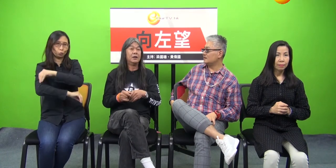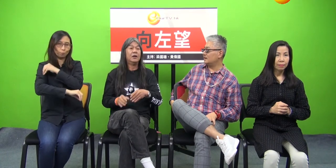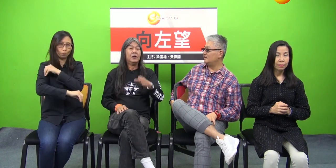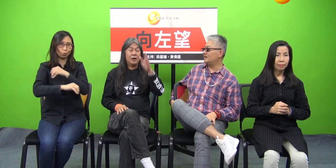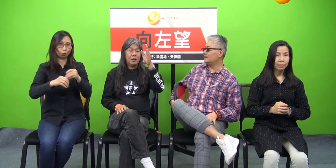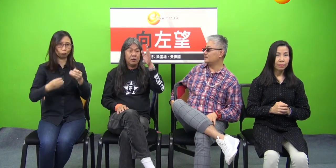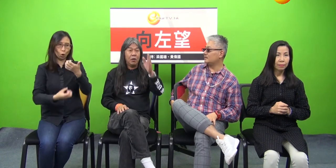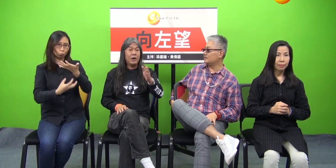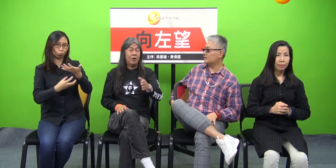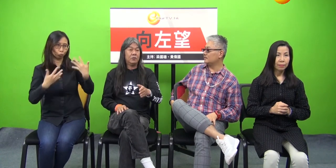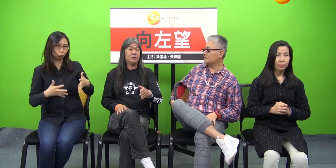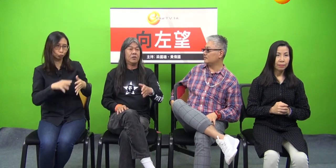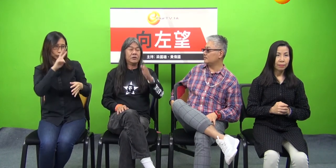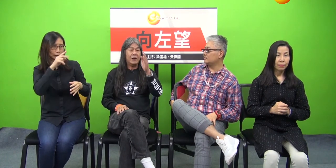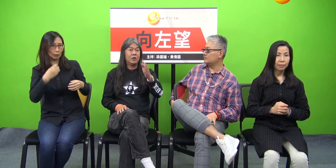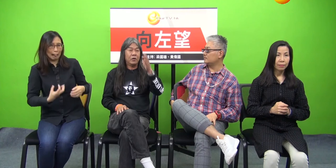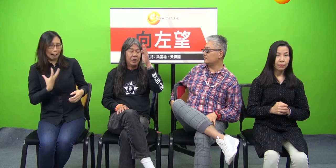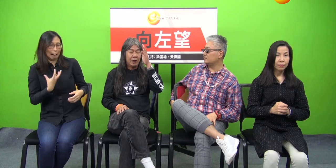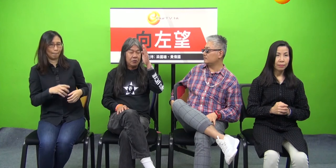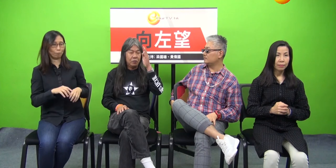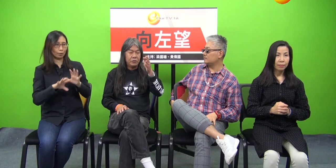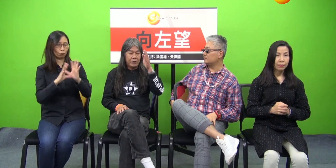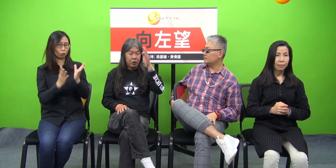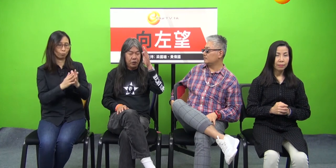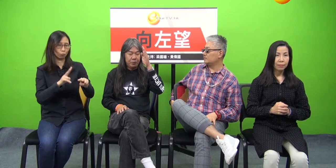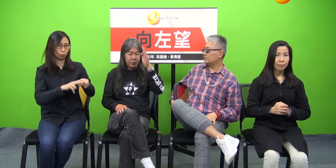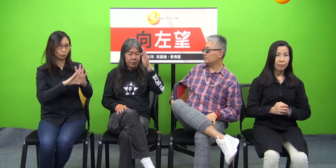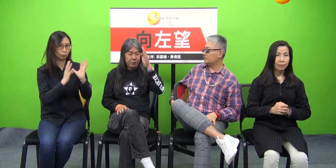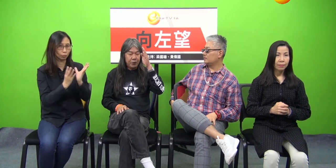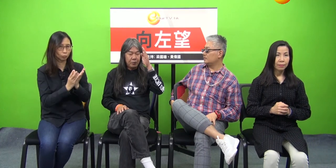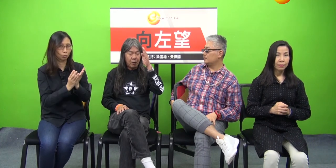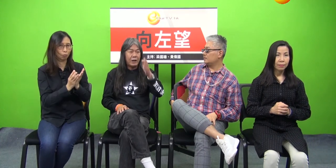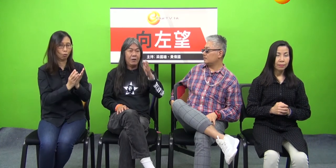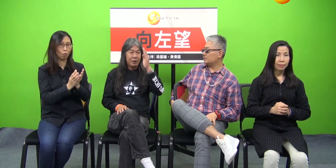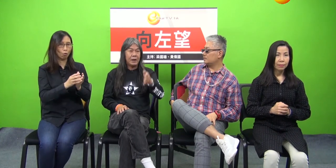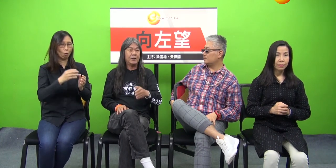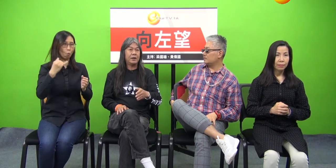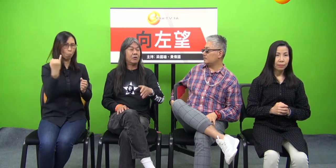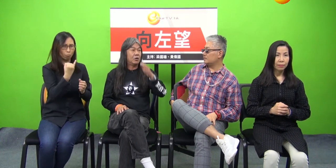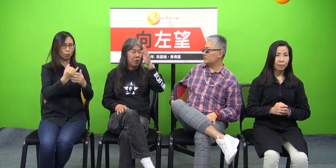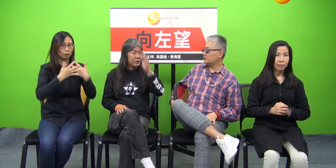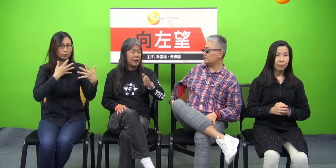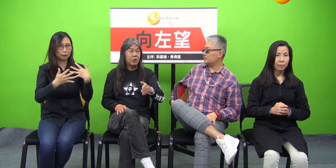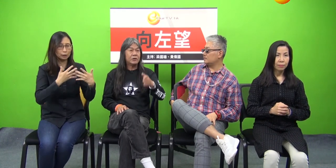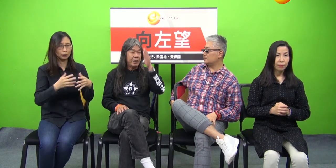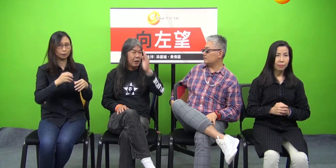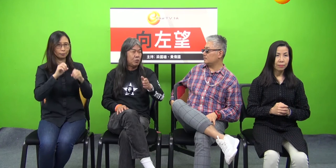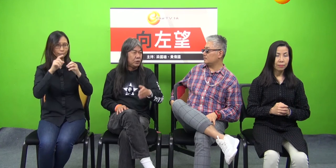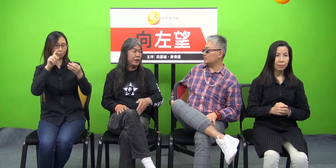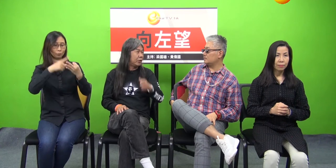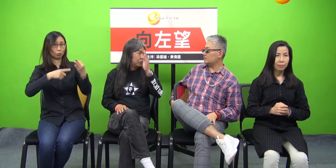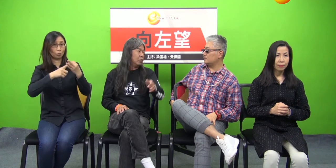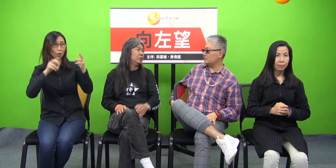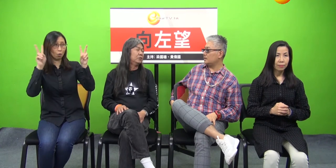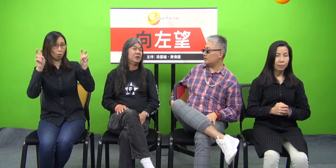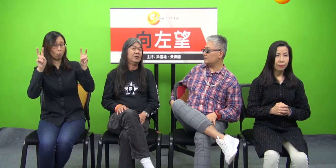眼。所有共產黨最難做，即係最撲街核突嘅嘢，就叫共產黨低級官吏落